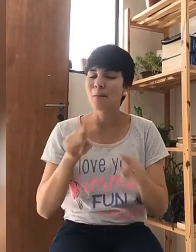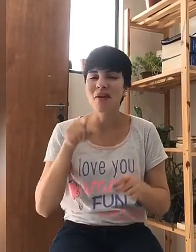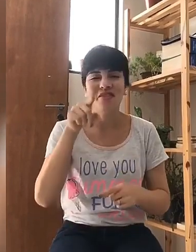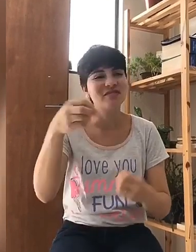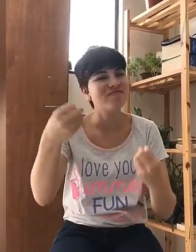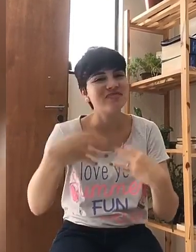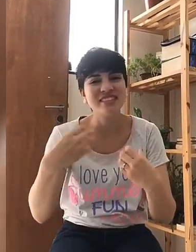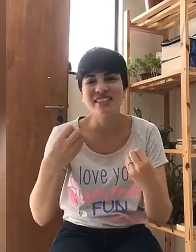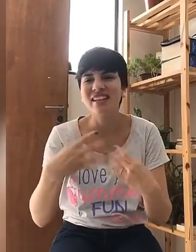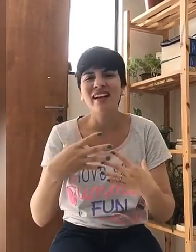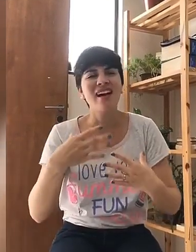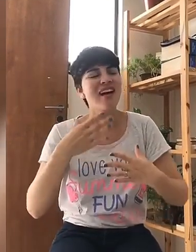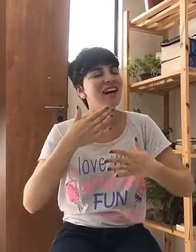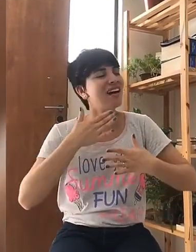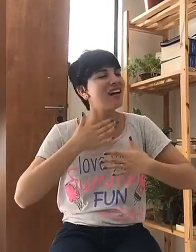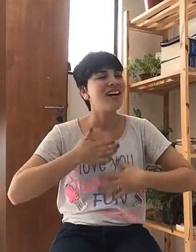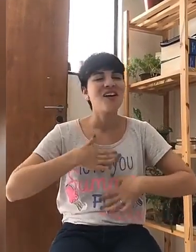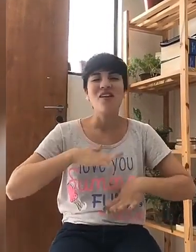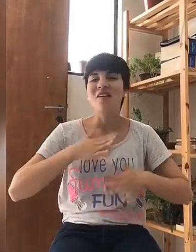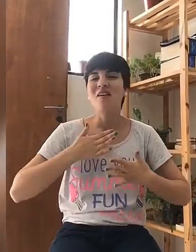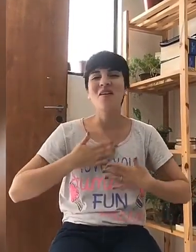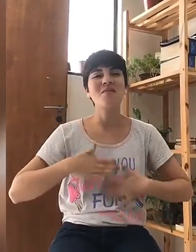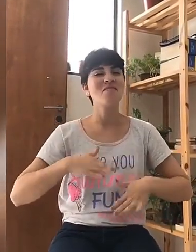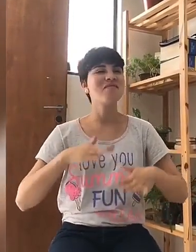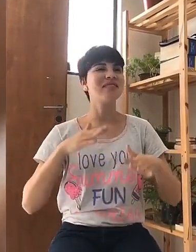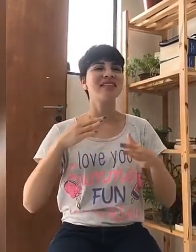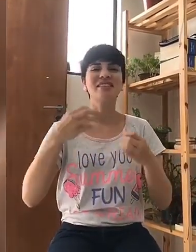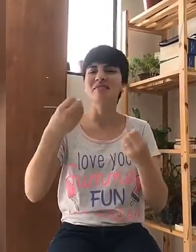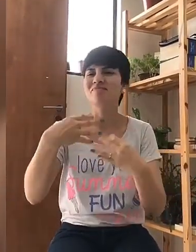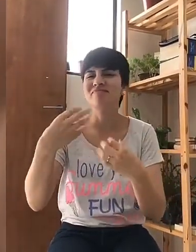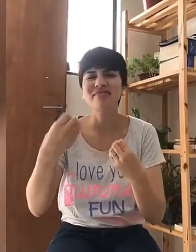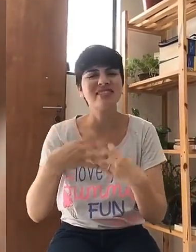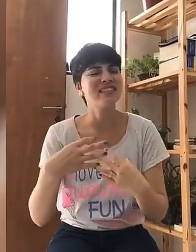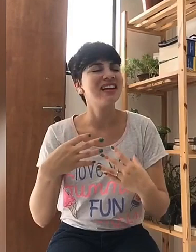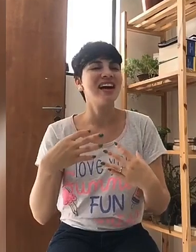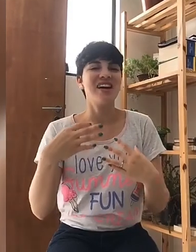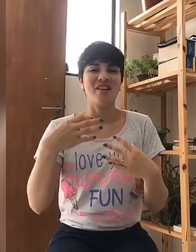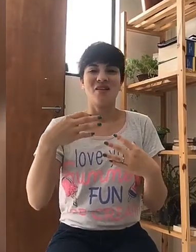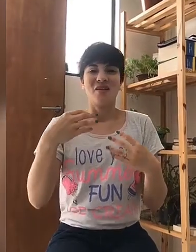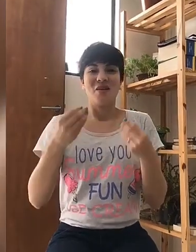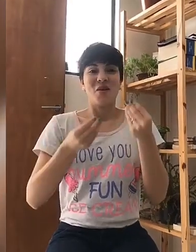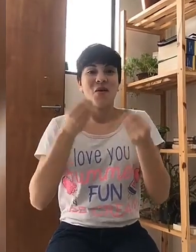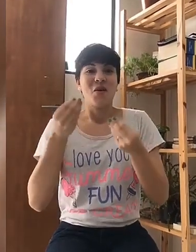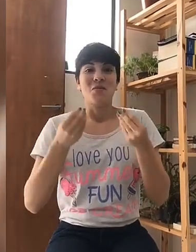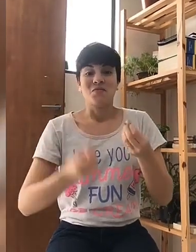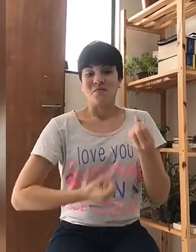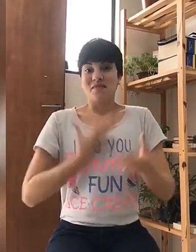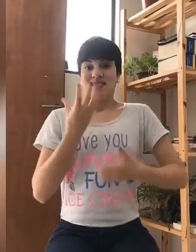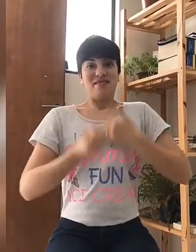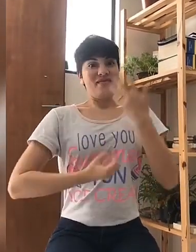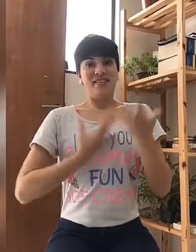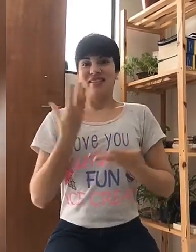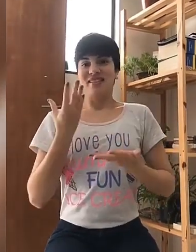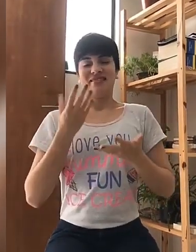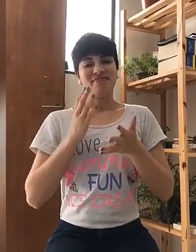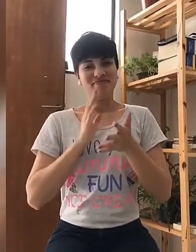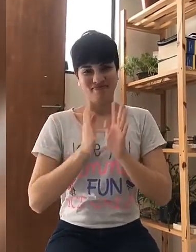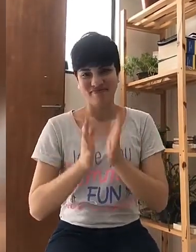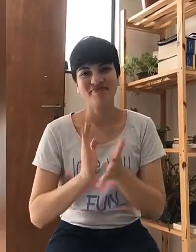Mas vocês me ensinaram de maneira tão tranquila, tão natural. Vocês me ensinaram como me expressar em